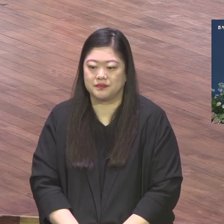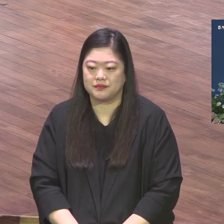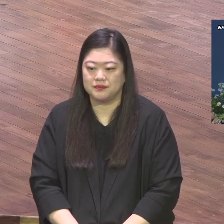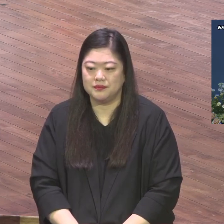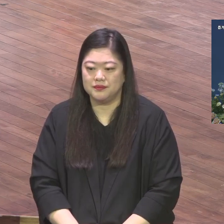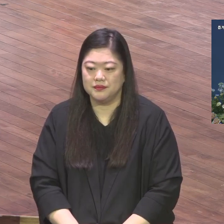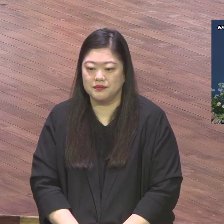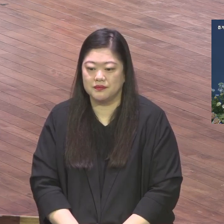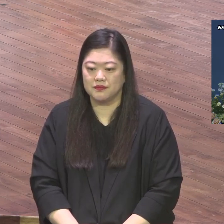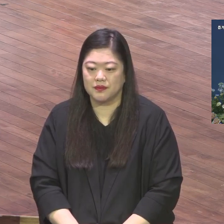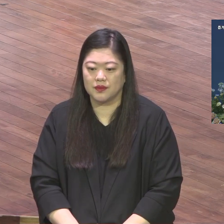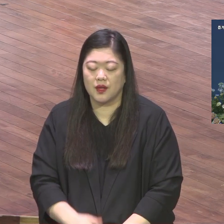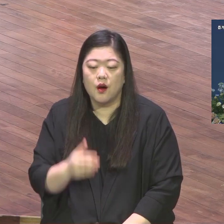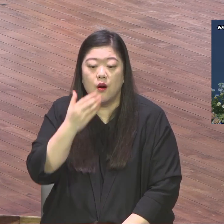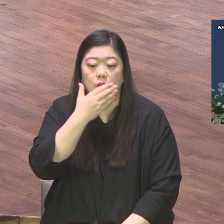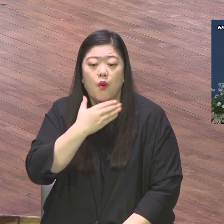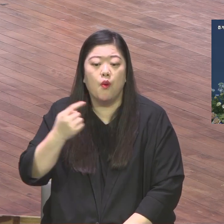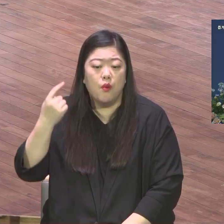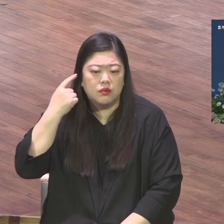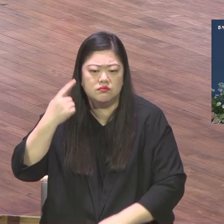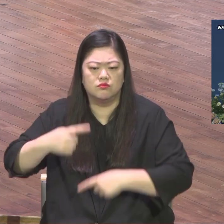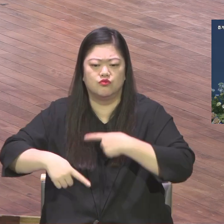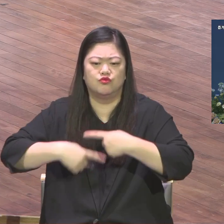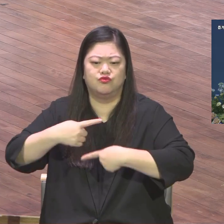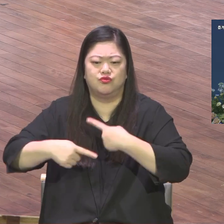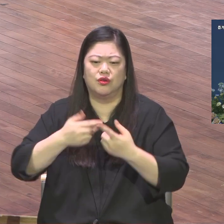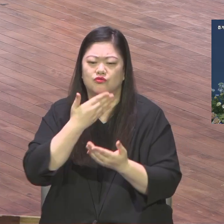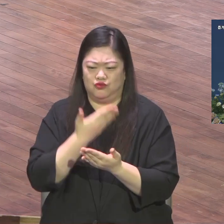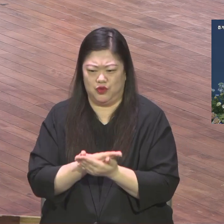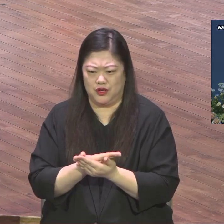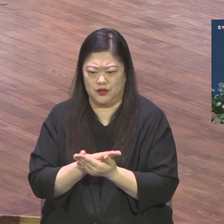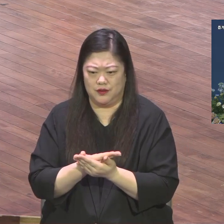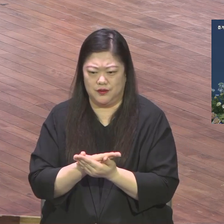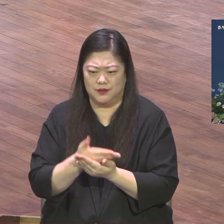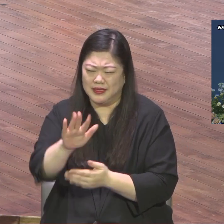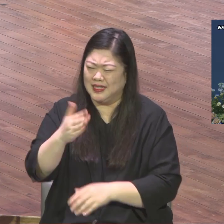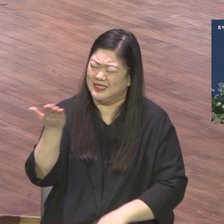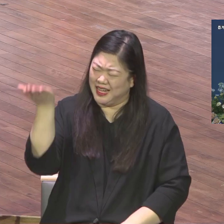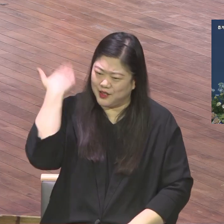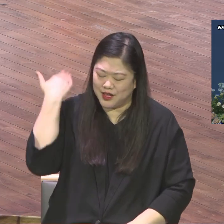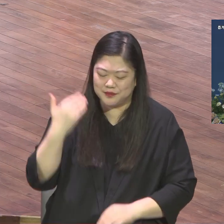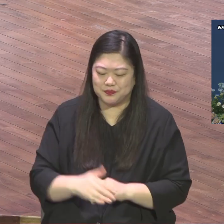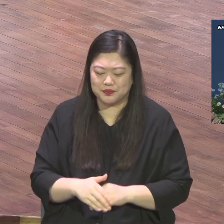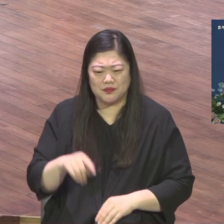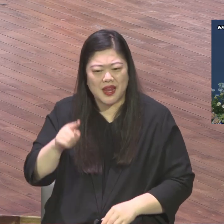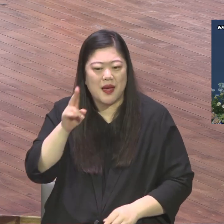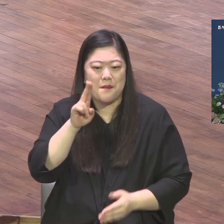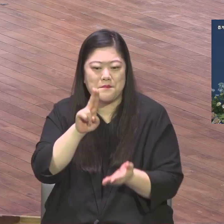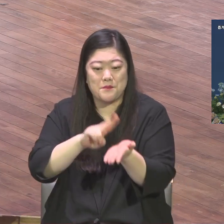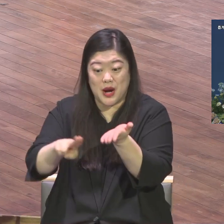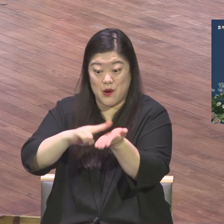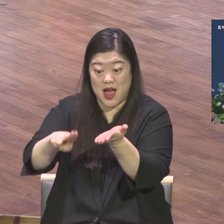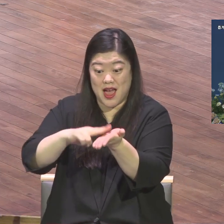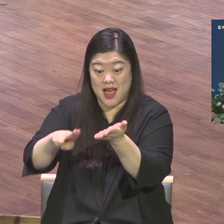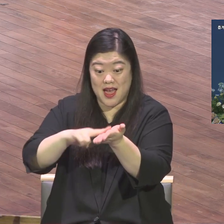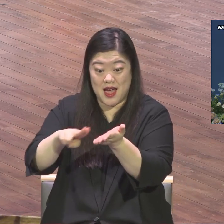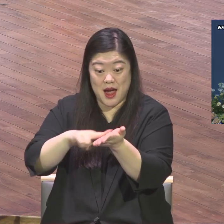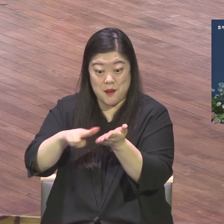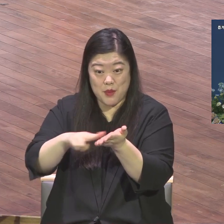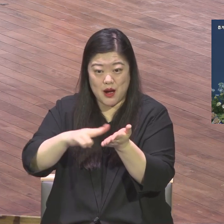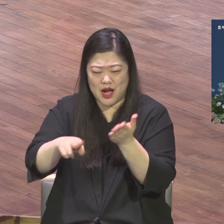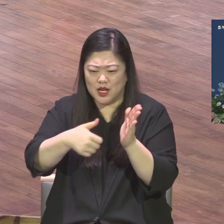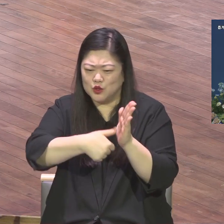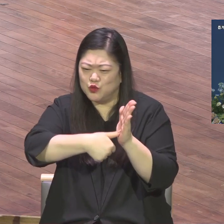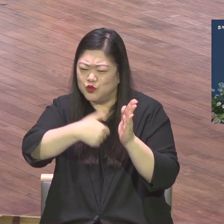특별히 복음적 언행이 중요합니다. 예전에 국민 전 국민의 인기를 얻었던 이 만화 있었죠. 만화